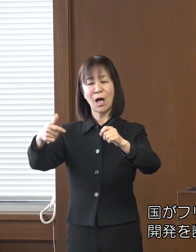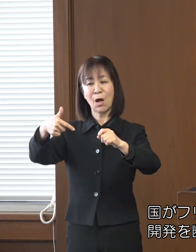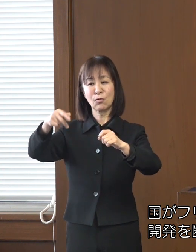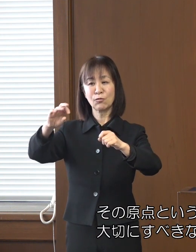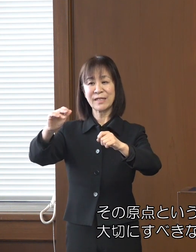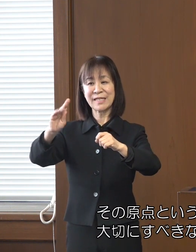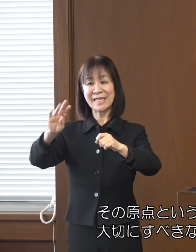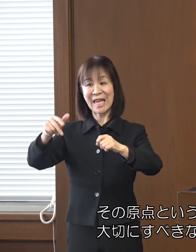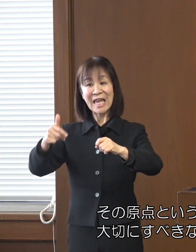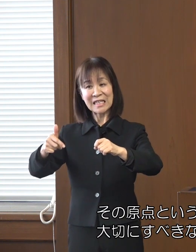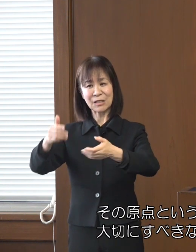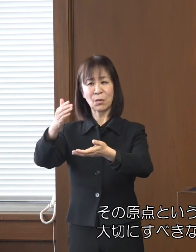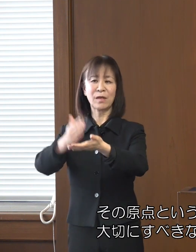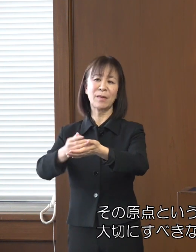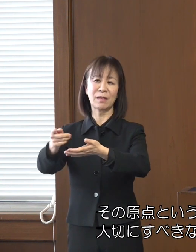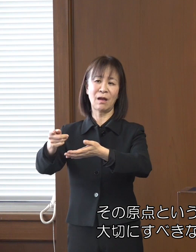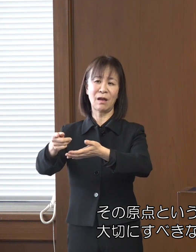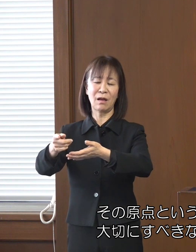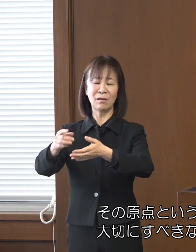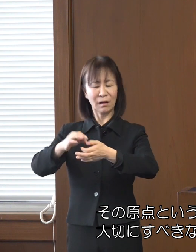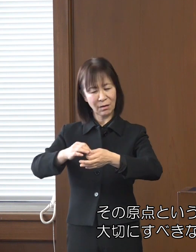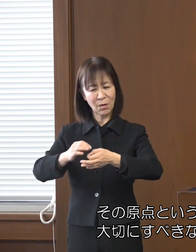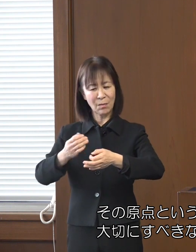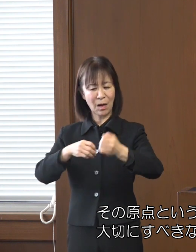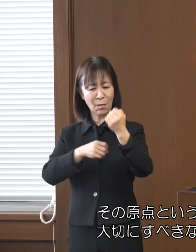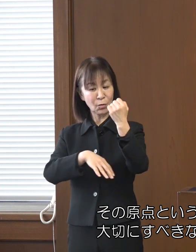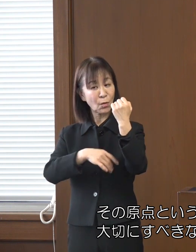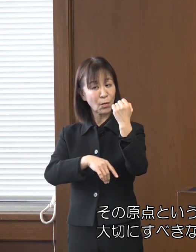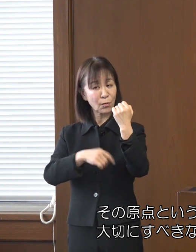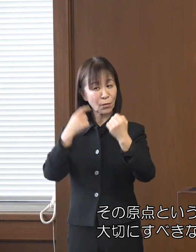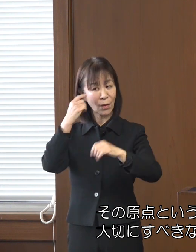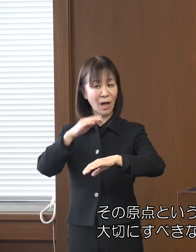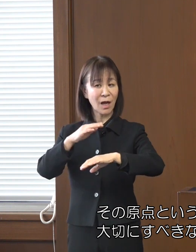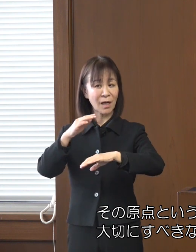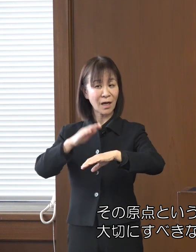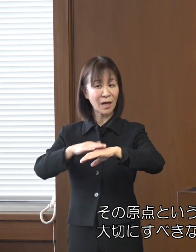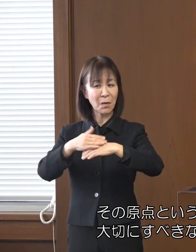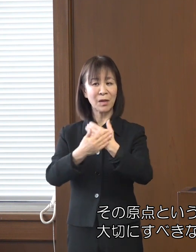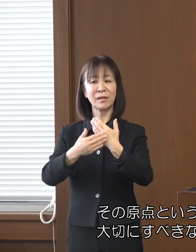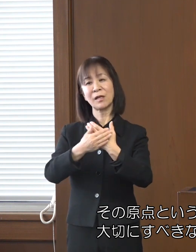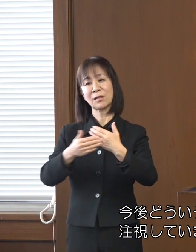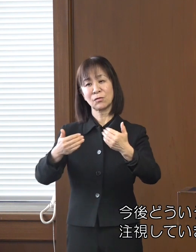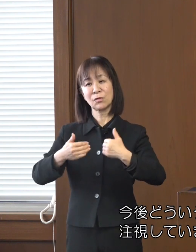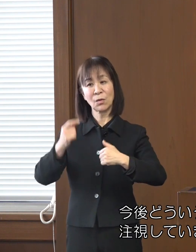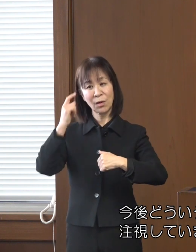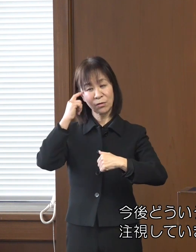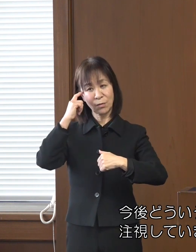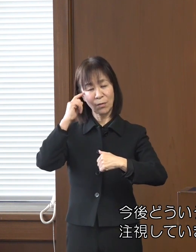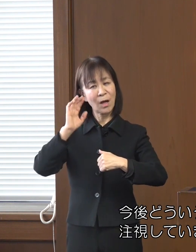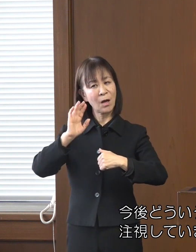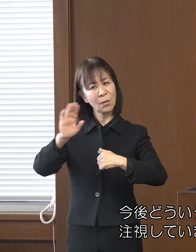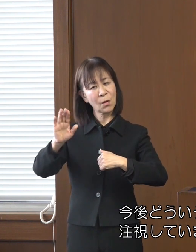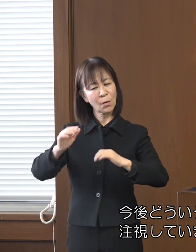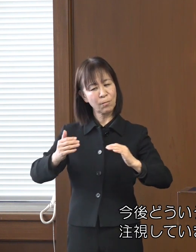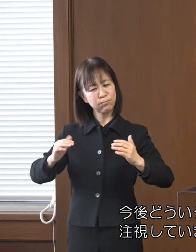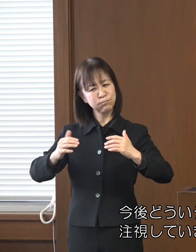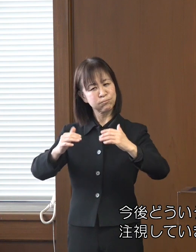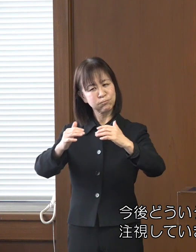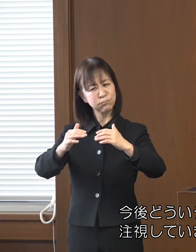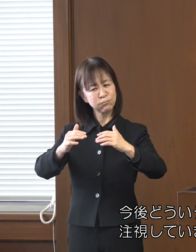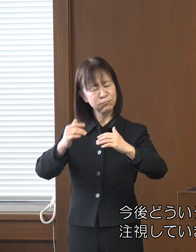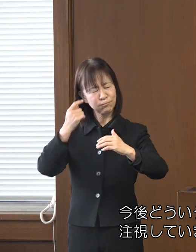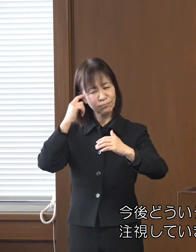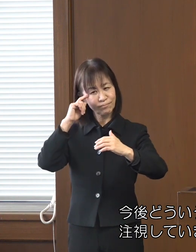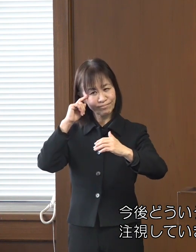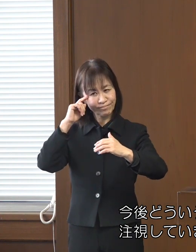ね、その原点というのはやっぱ大切にすべきなんだろうなというふうに思っているので、今後どういうふうな議論になっていくのかを注視